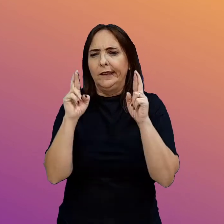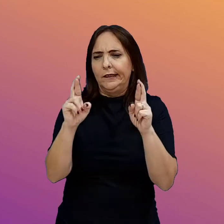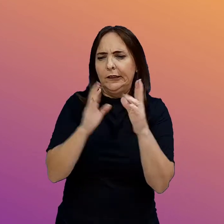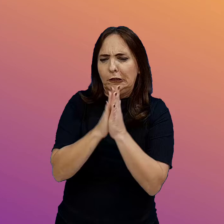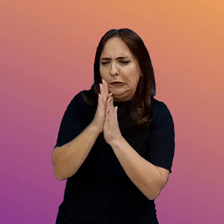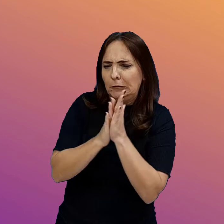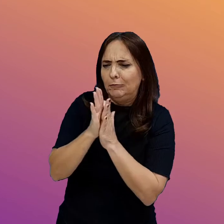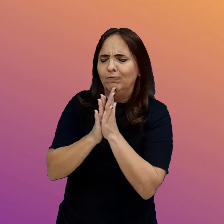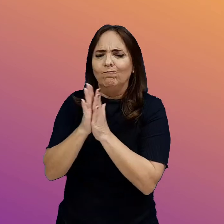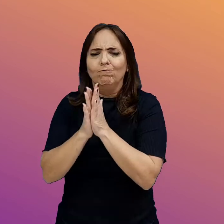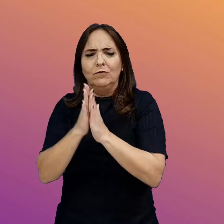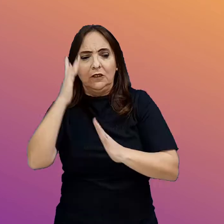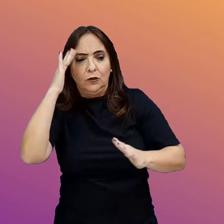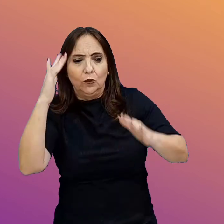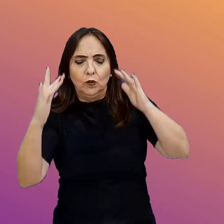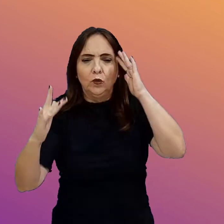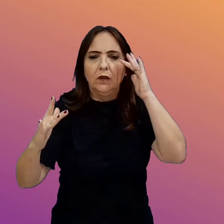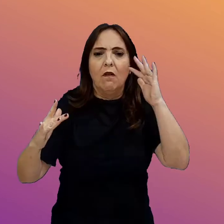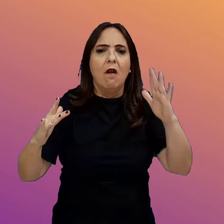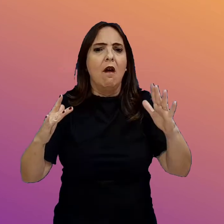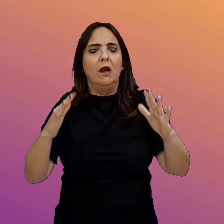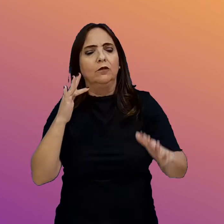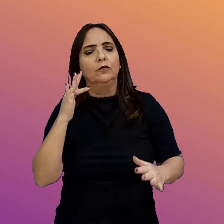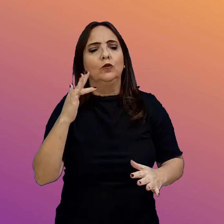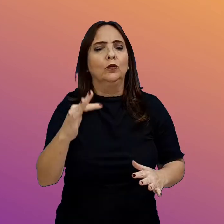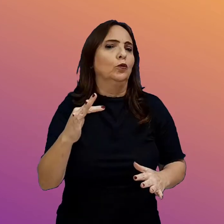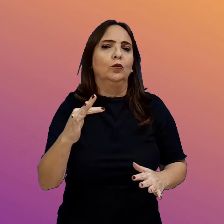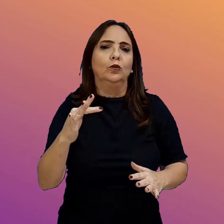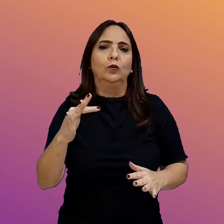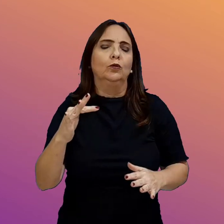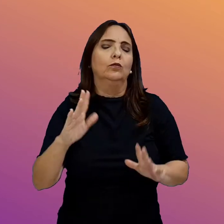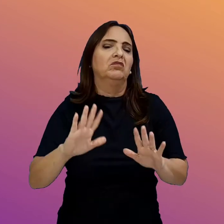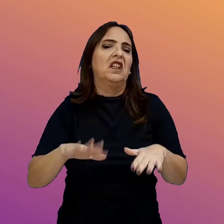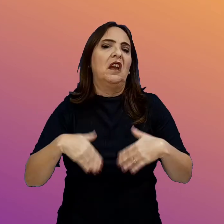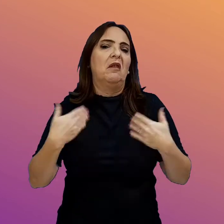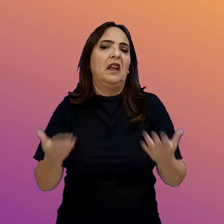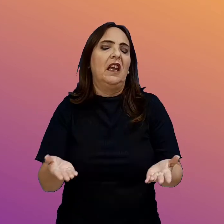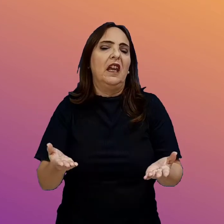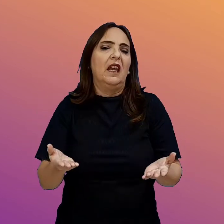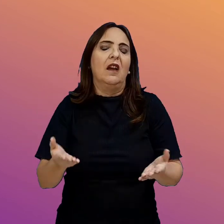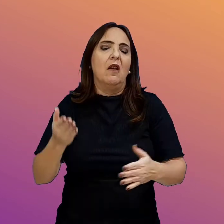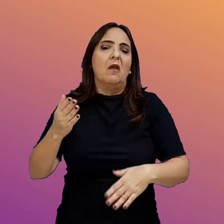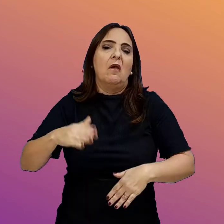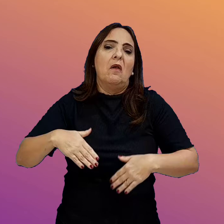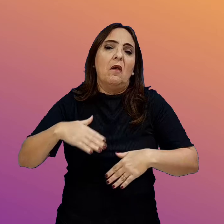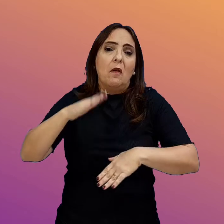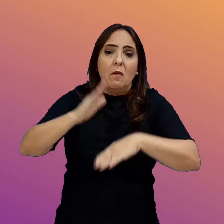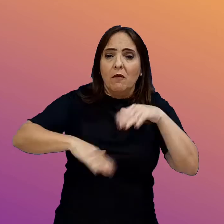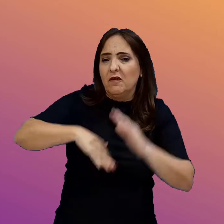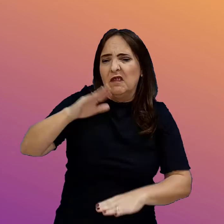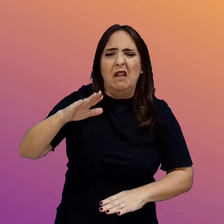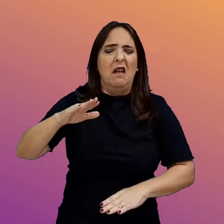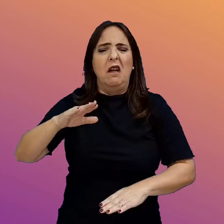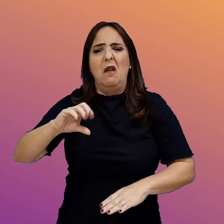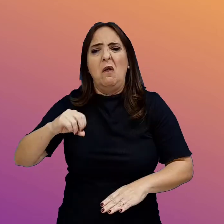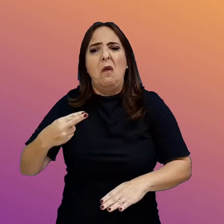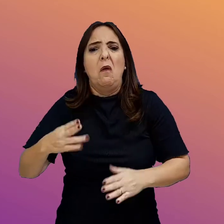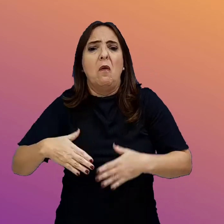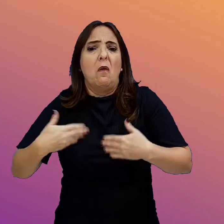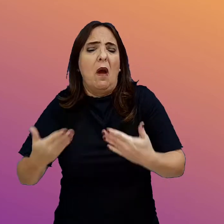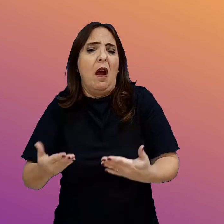expectativa ou um sonho de que eles venham ser X coisa, ou desempenhar X papel,